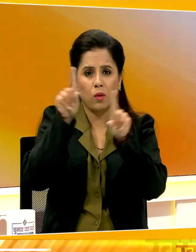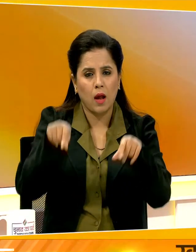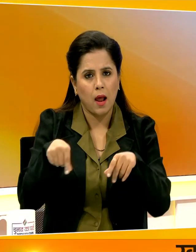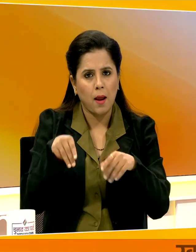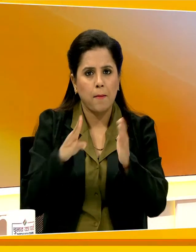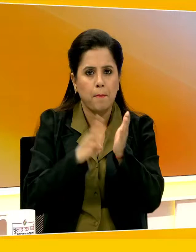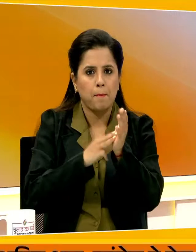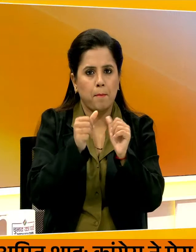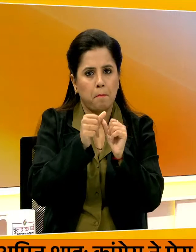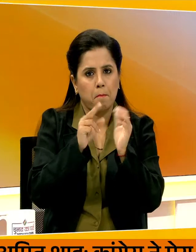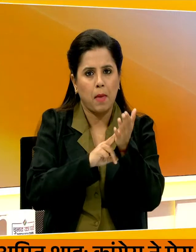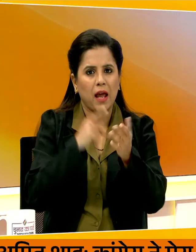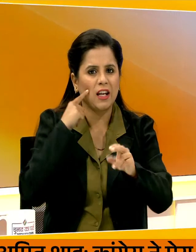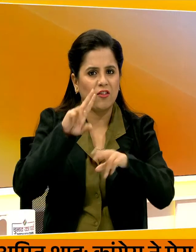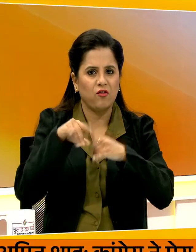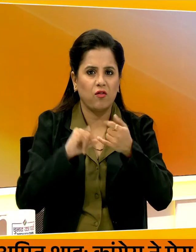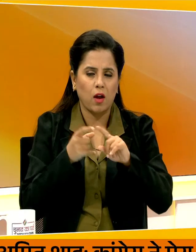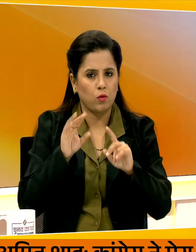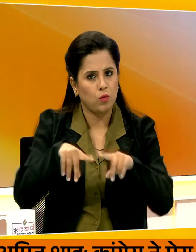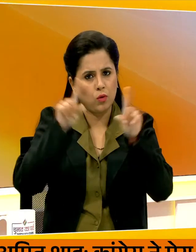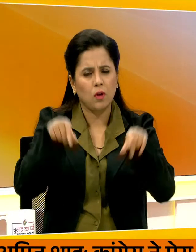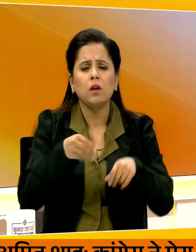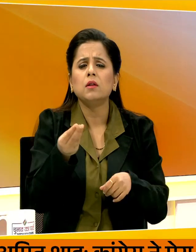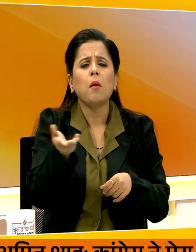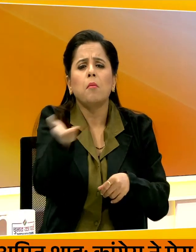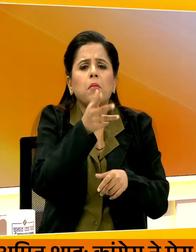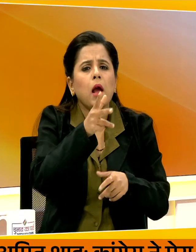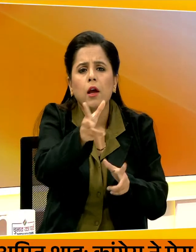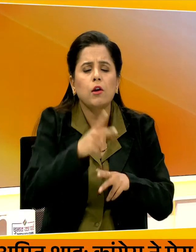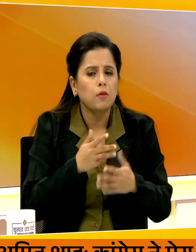है, कोई मुझे बताए